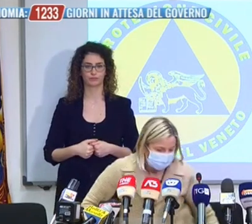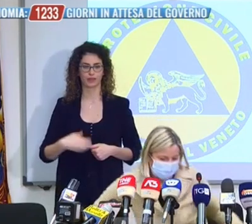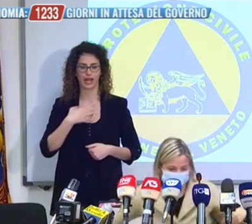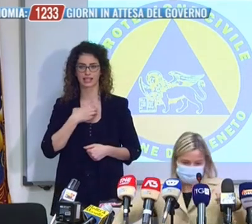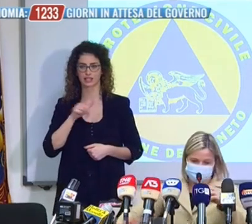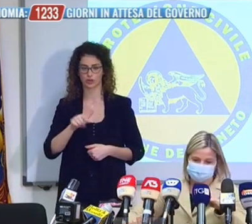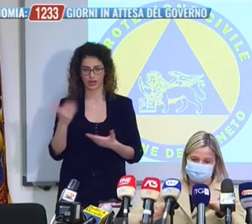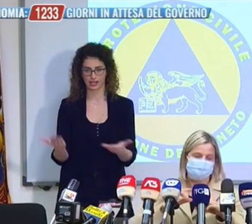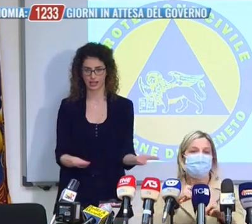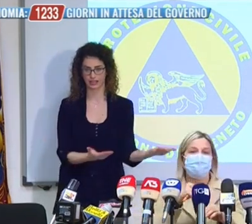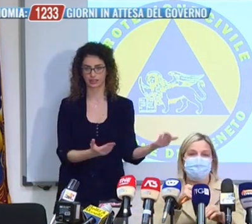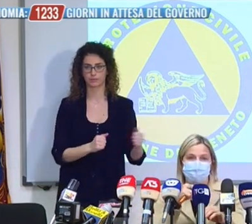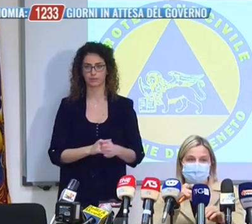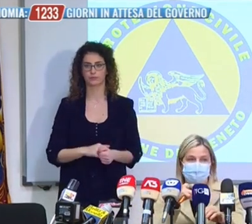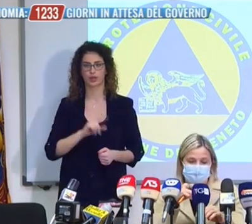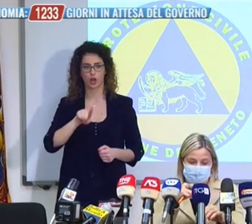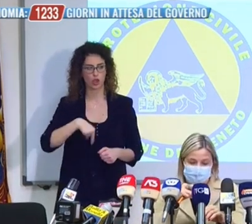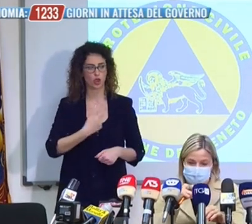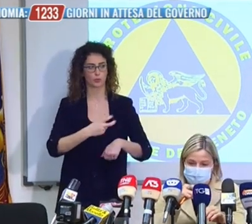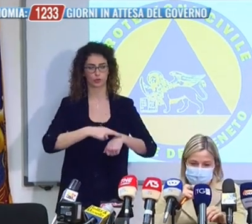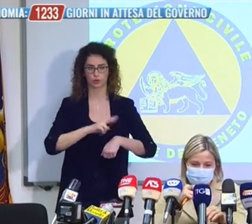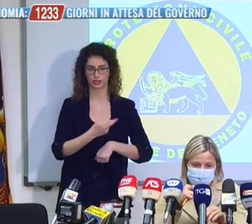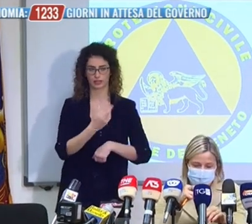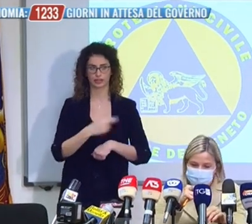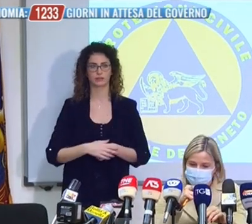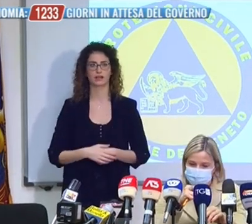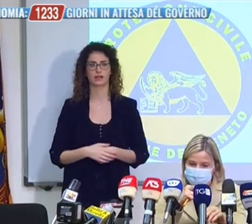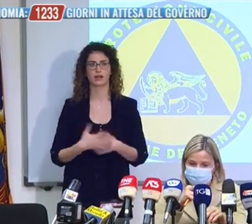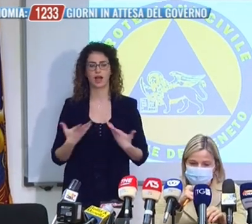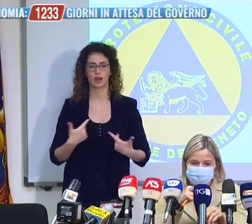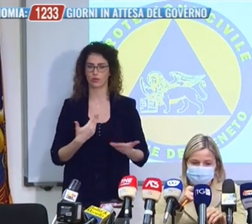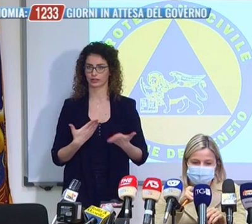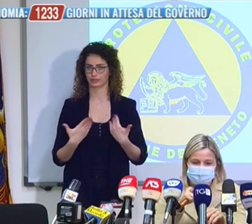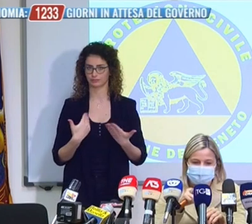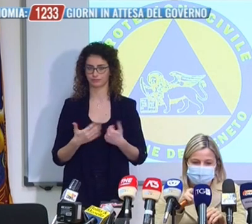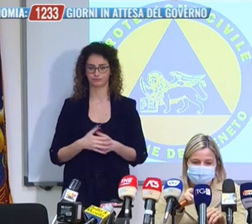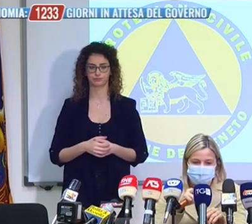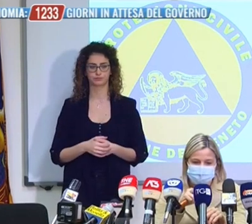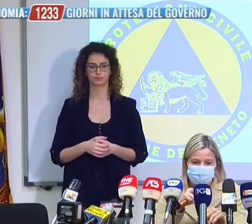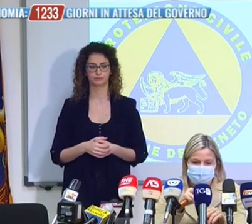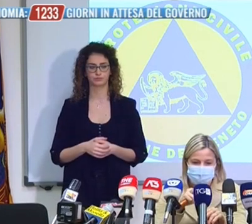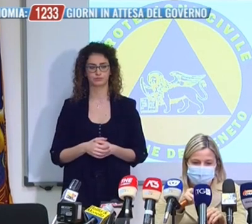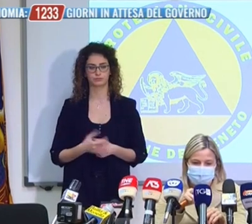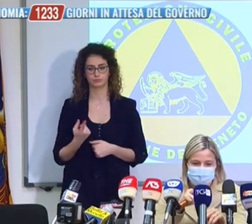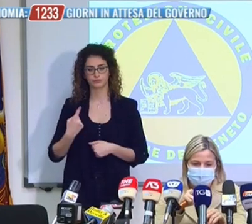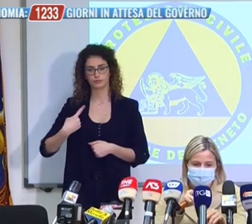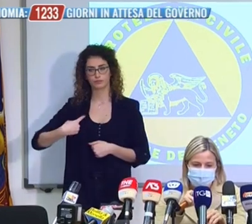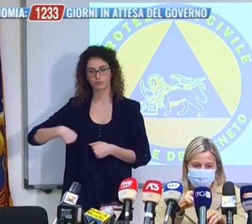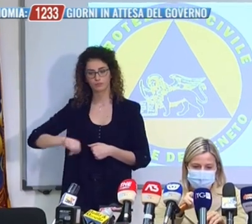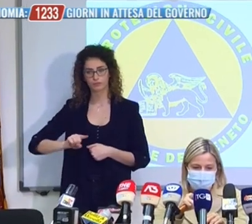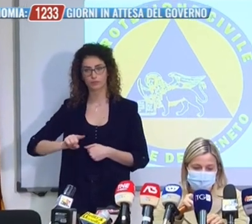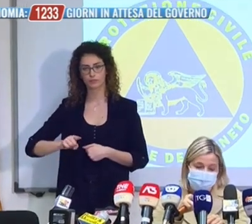Assessore Lanzarin, prego, e poi seguirà la dottoressa Russo. Ma allora, molto velocemente, noi